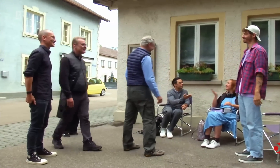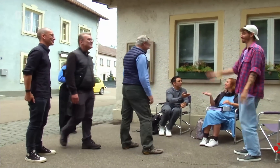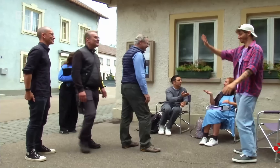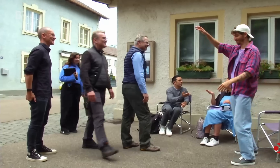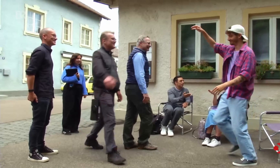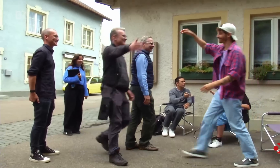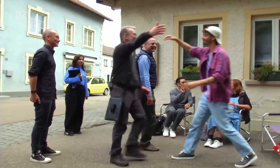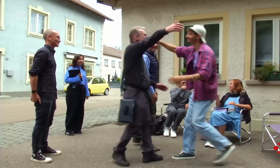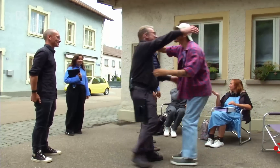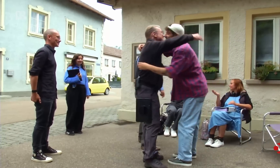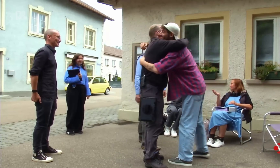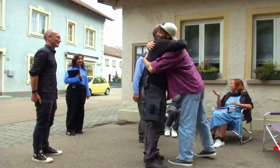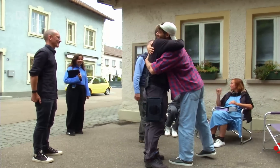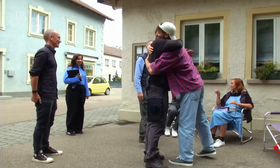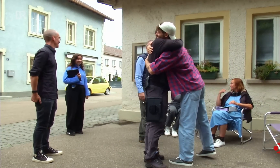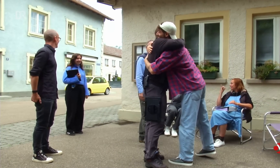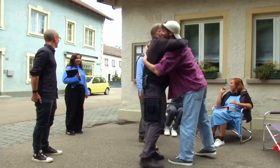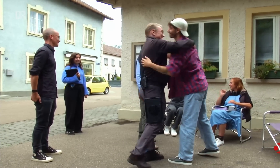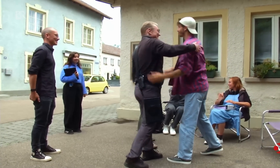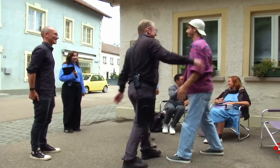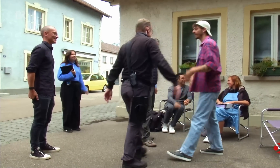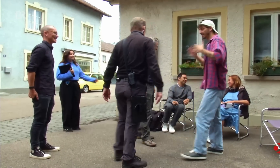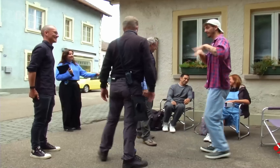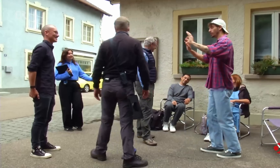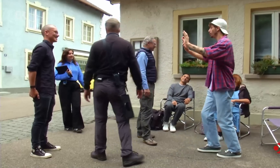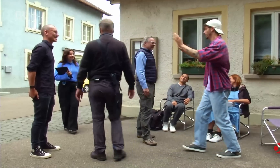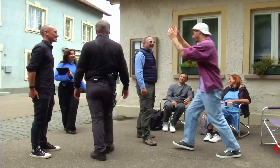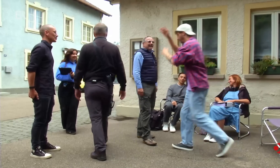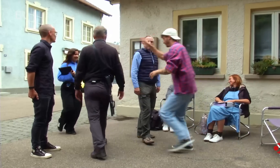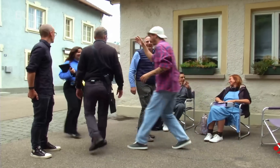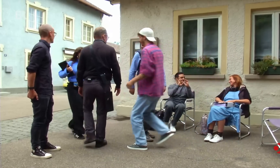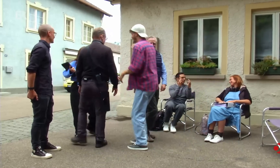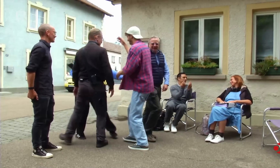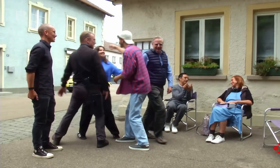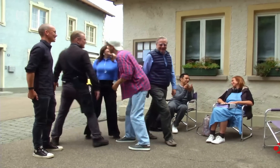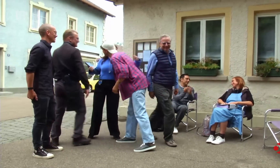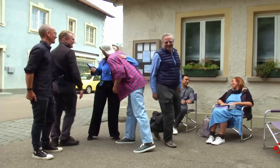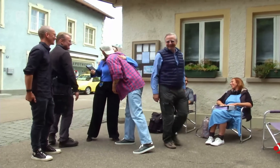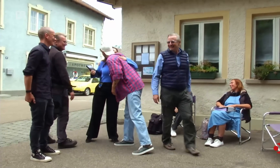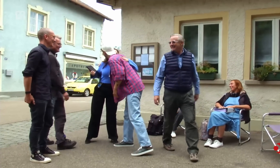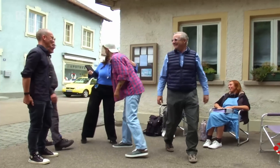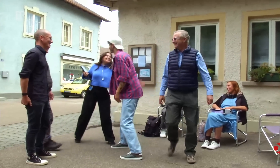Dankeschön. Hi. Ja. Hallo. Okay. Hey. Geht's gut? Und? Ah, hallo.